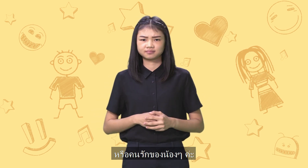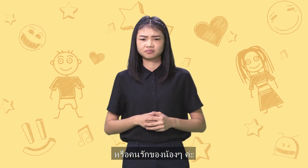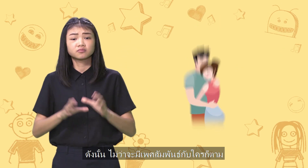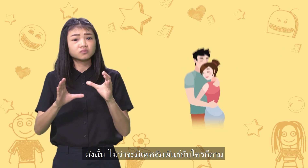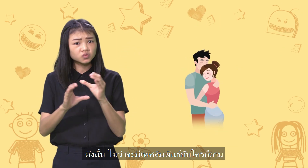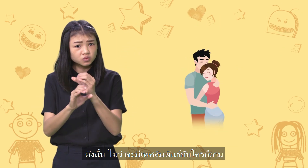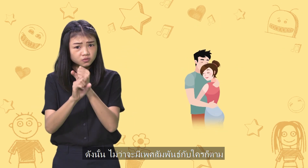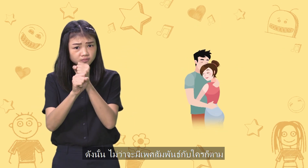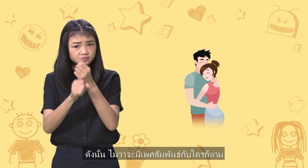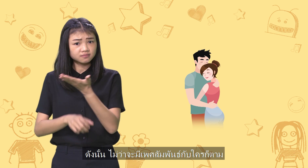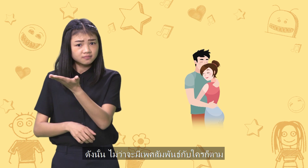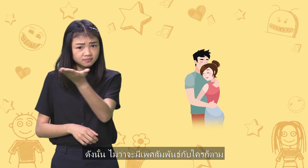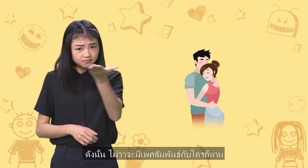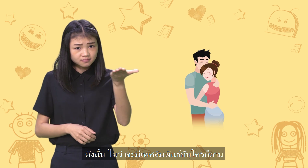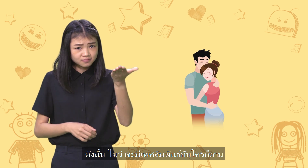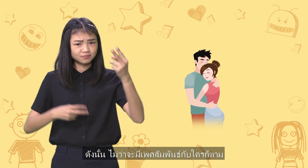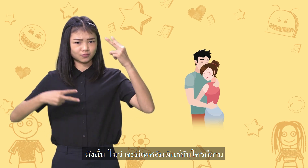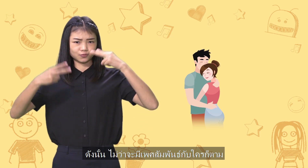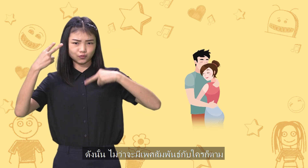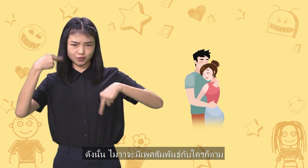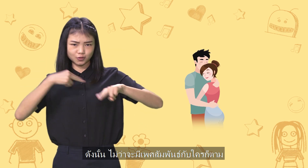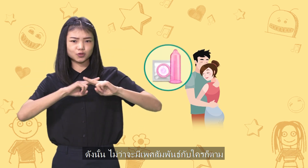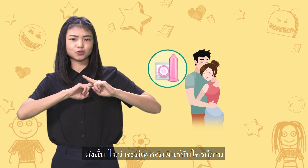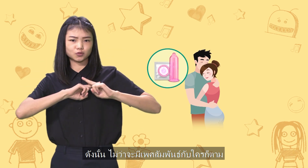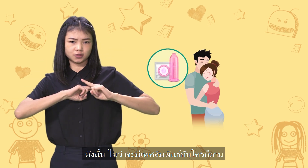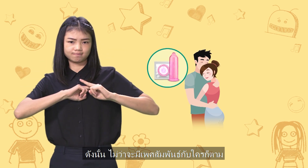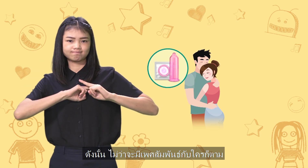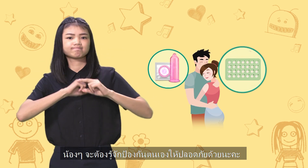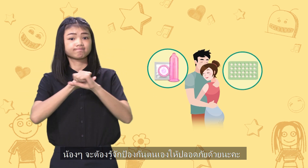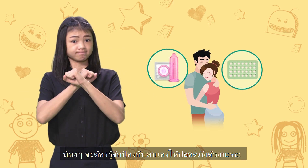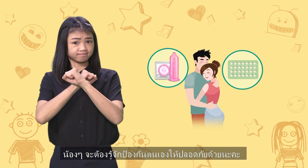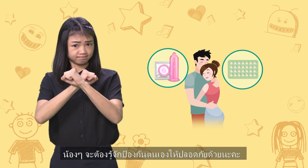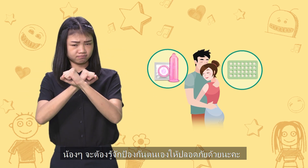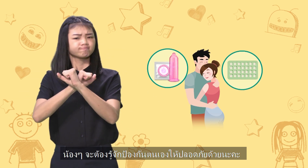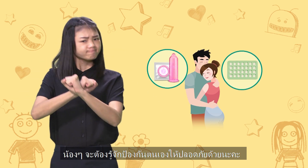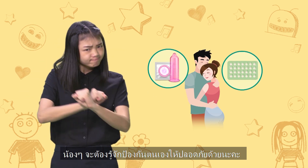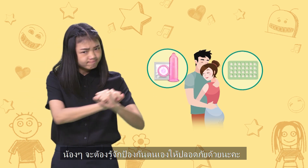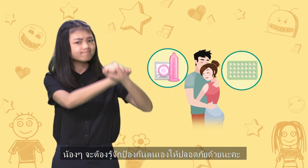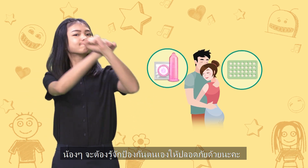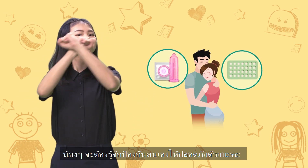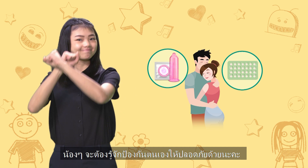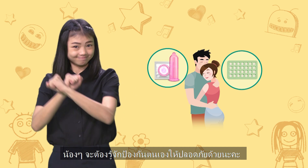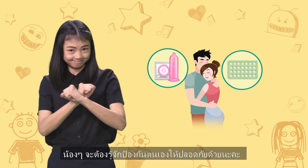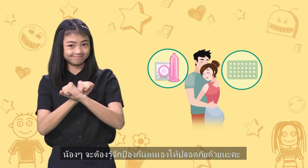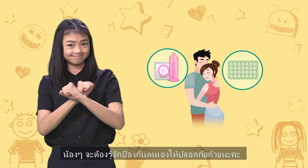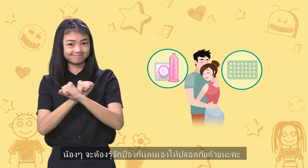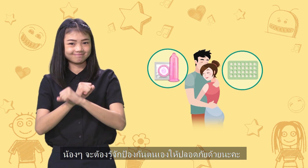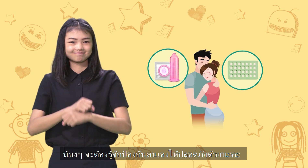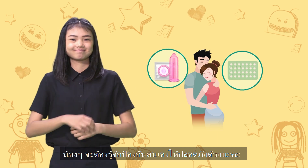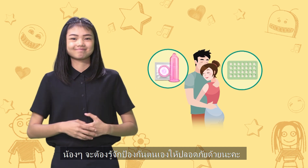ดังนั้นไม่ว่าจะมีเพศสัมพันธ์กับใครก็ตามน้องๆจะต้องรู้จักป้องกันตนเองให้ปลอดภัยด้วยนะคะ